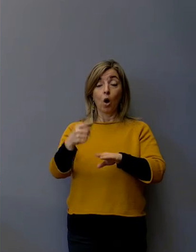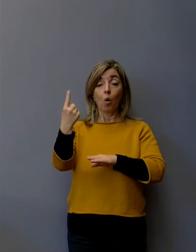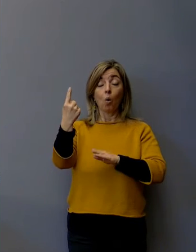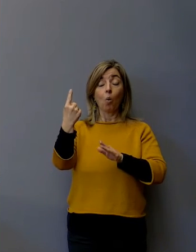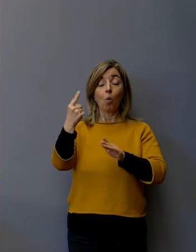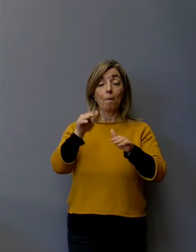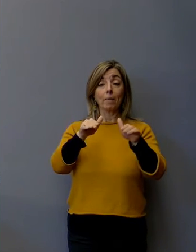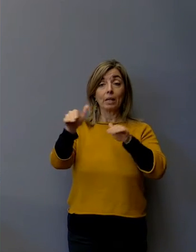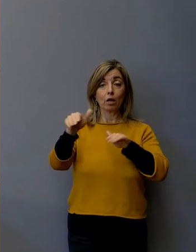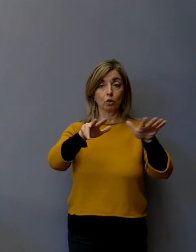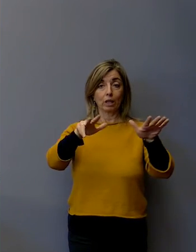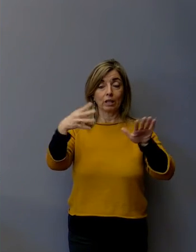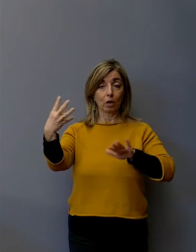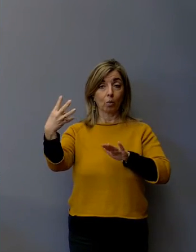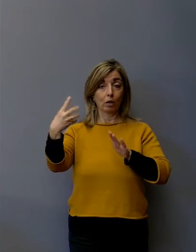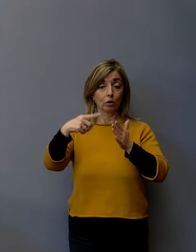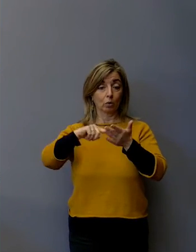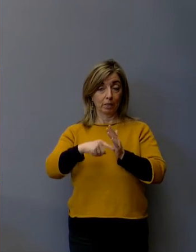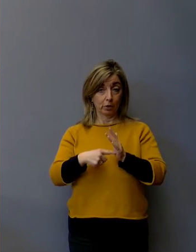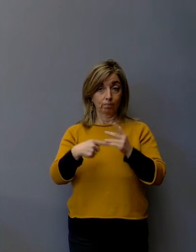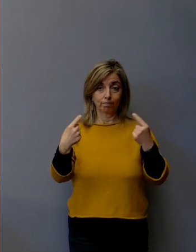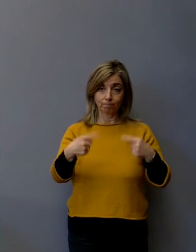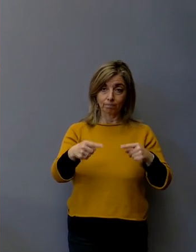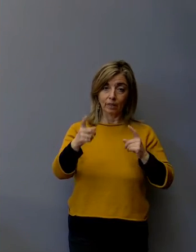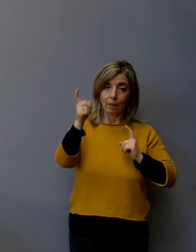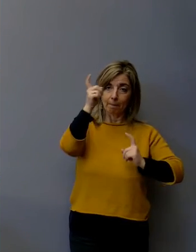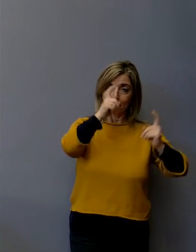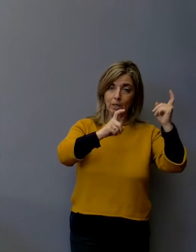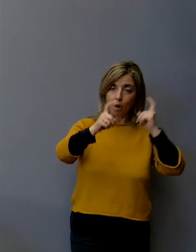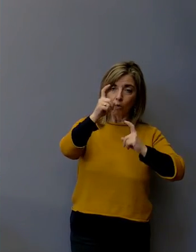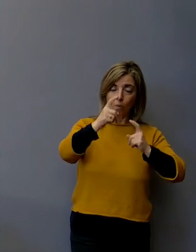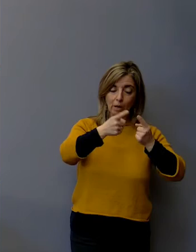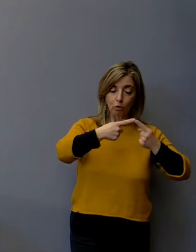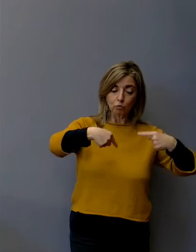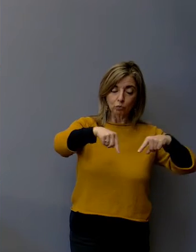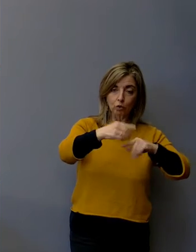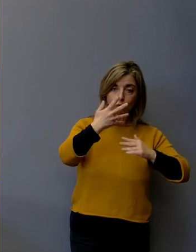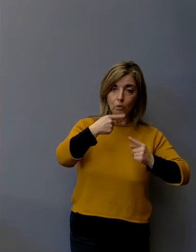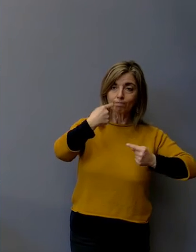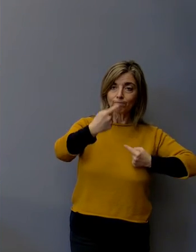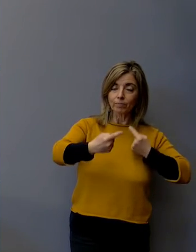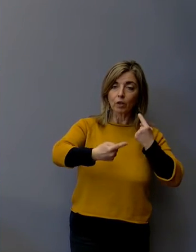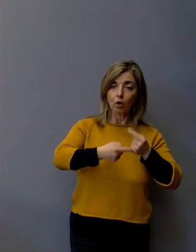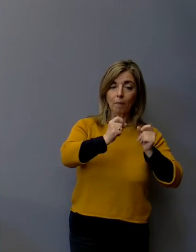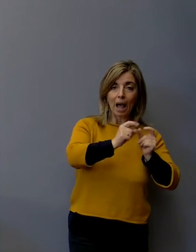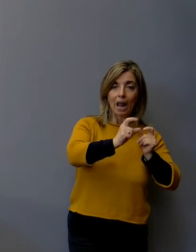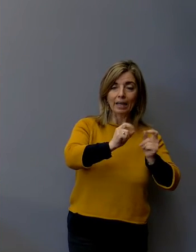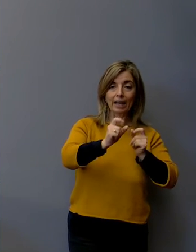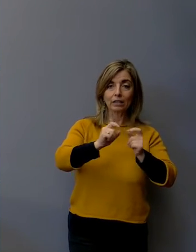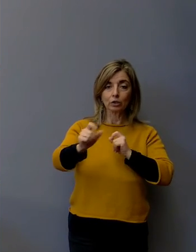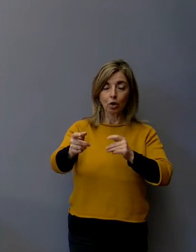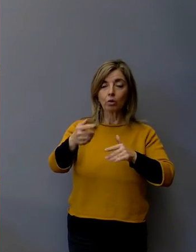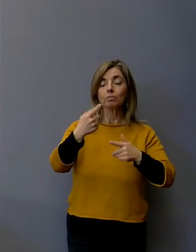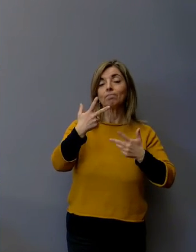preoccupa che la giunta intenda proseguire il piano delle alienazioni da cui ha previsto ricavare 3,5 milioni al 2021